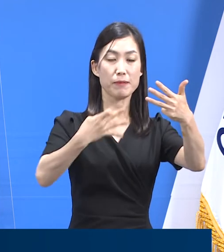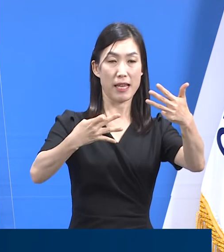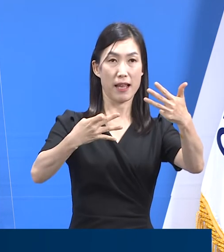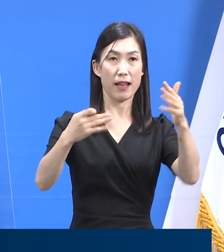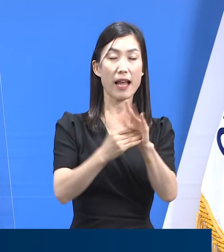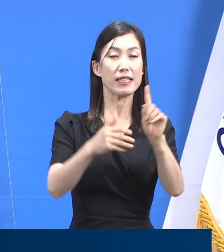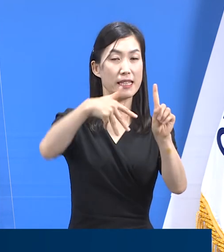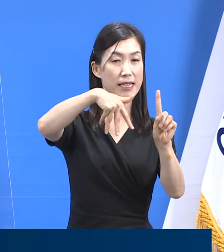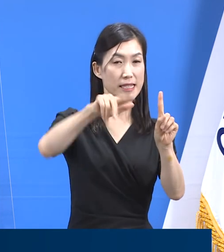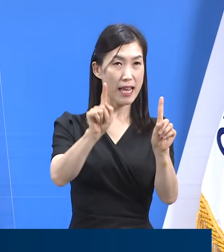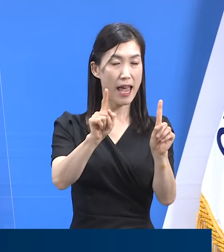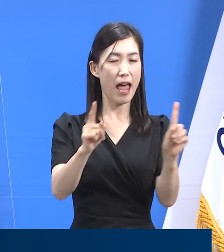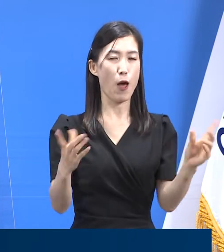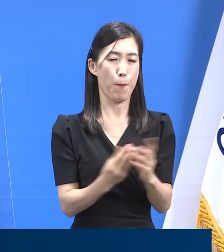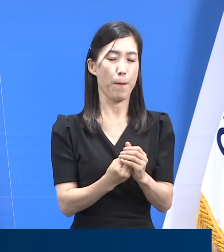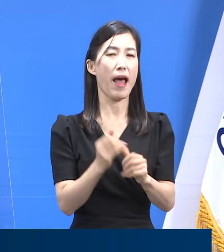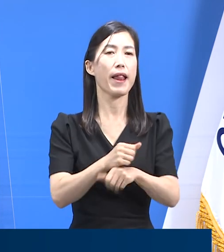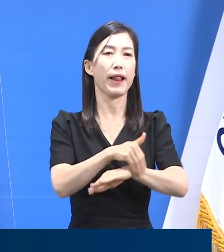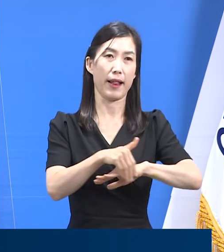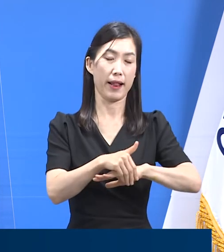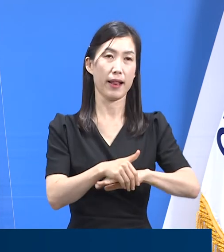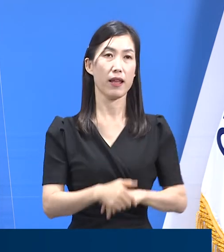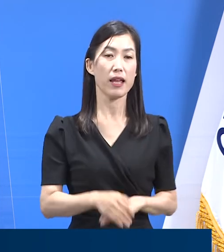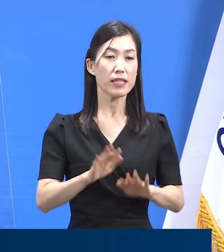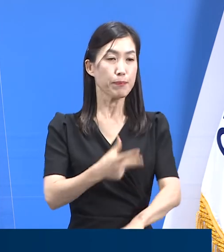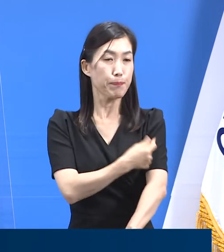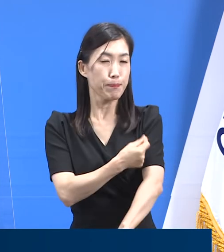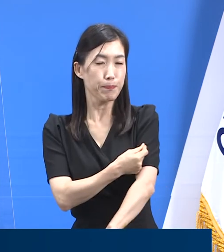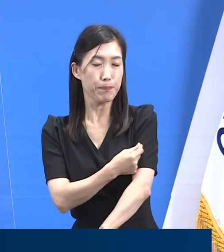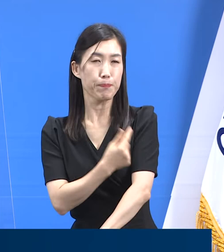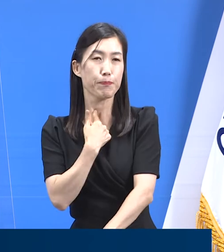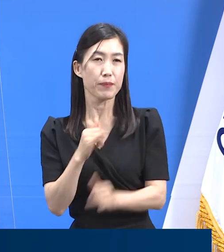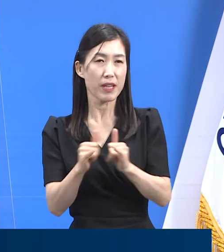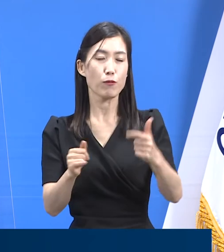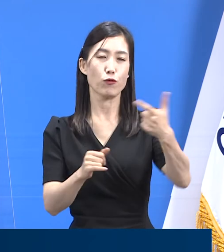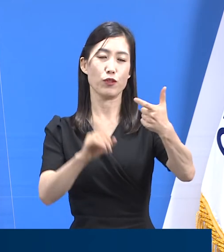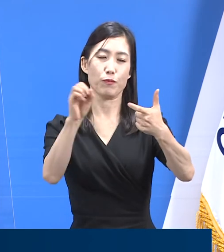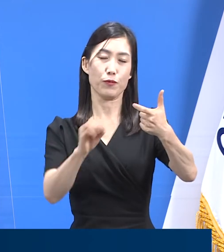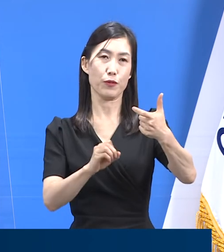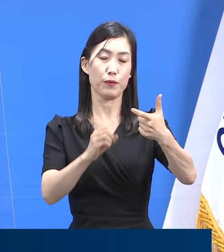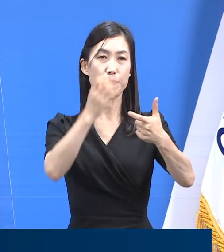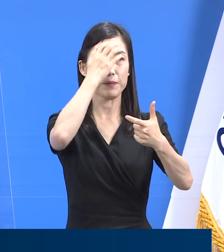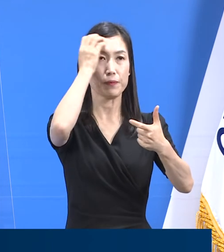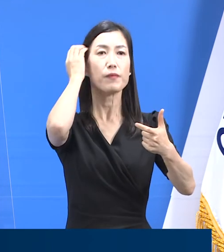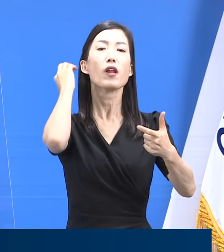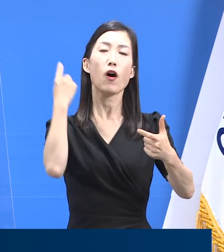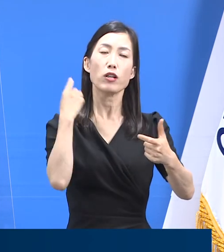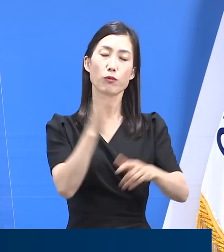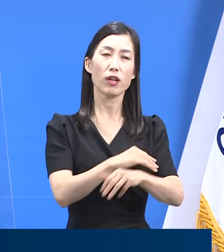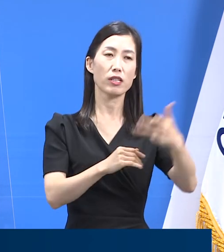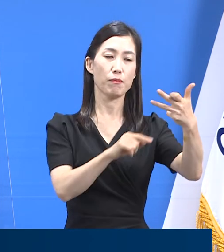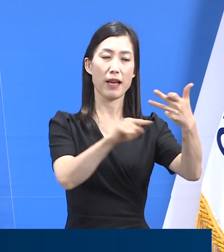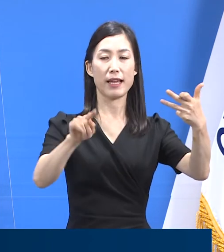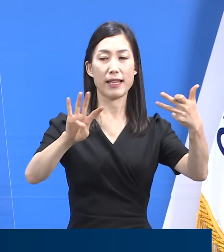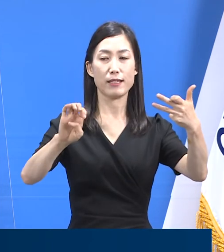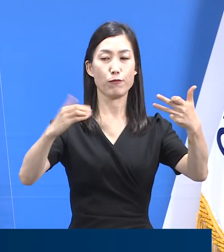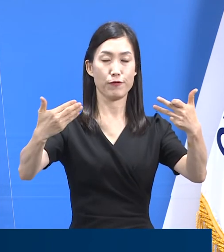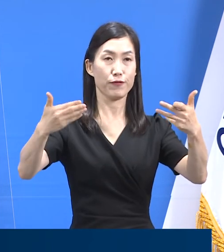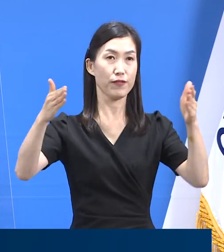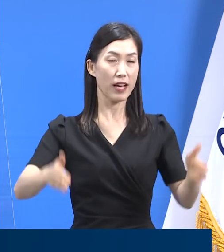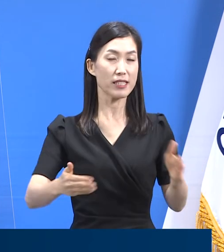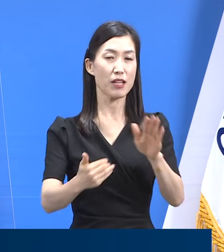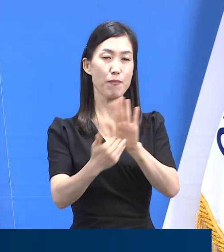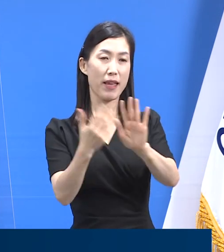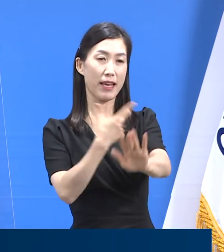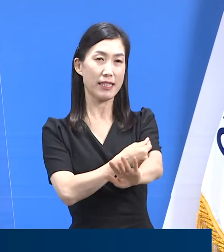1차 접종을 완료할 예정입니다. 현재 접종률은 60%입니다. 어제부터 18세에서 49세 연령층에 대한 백신